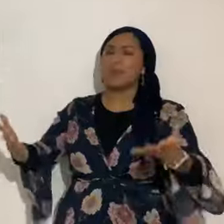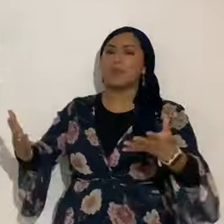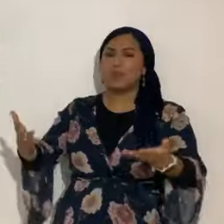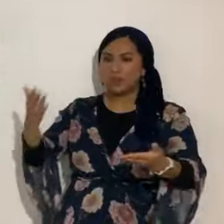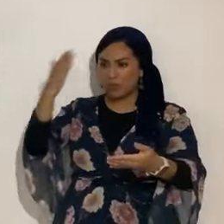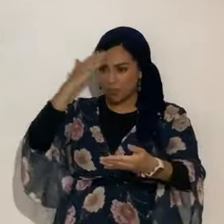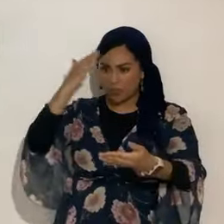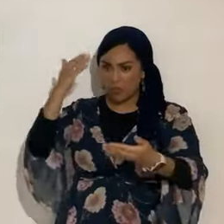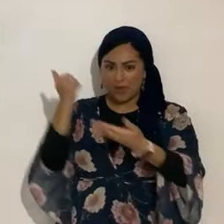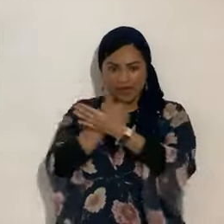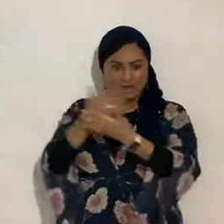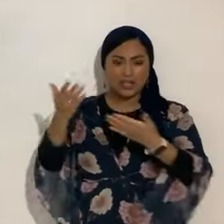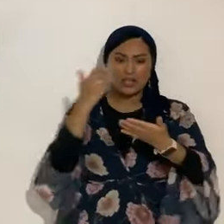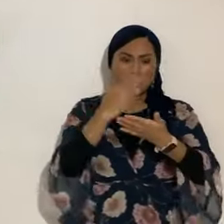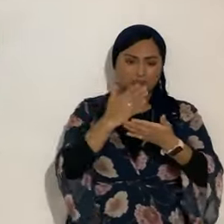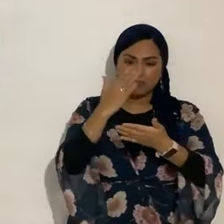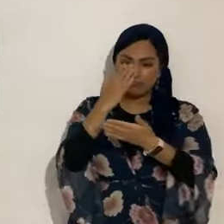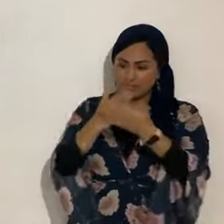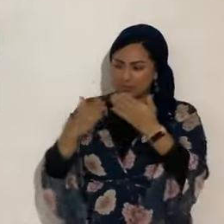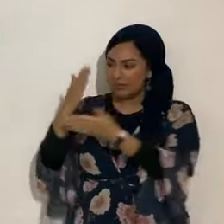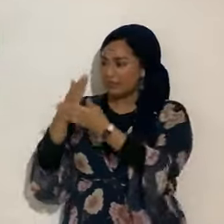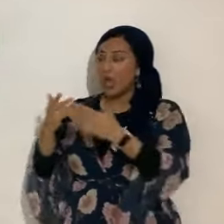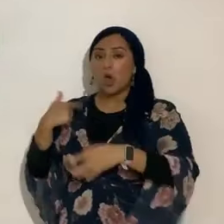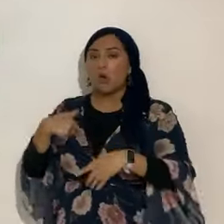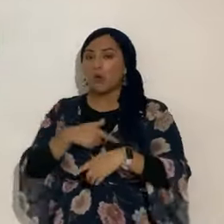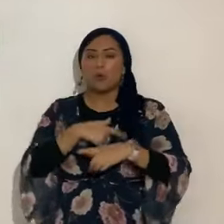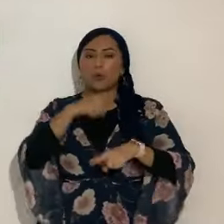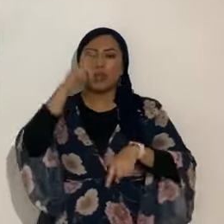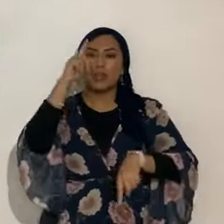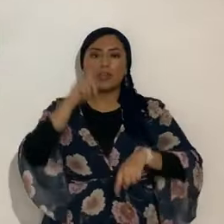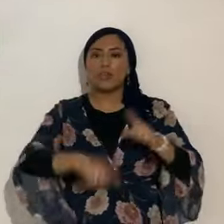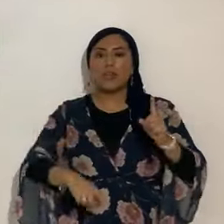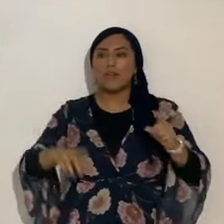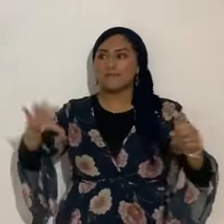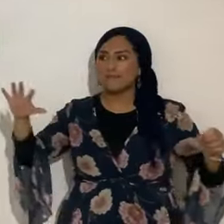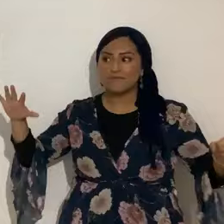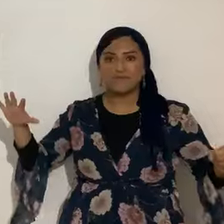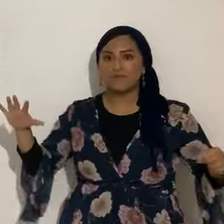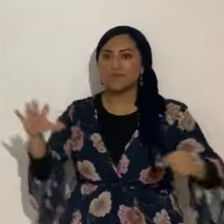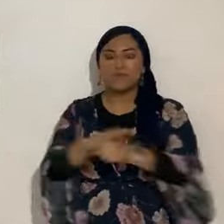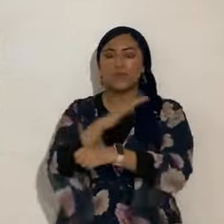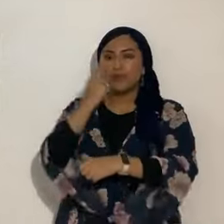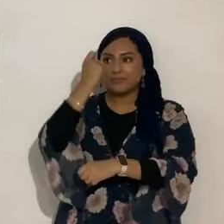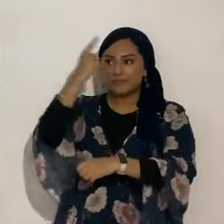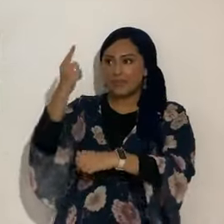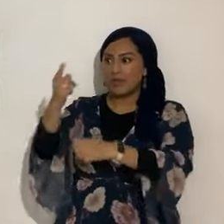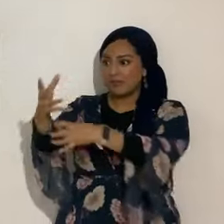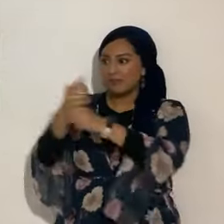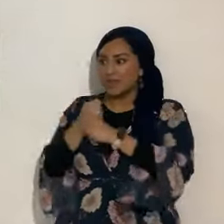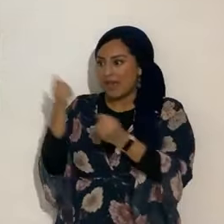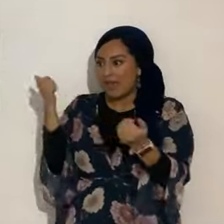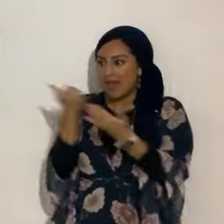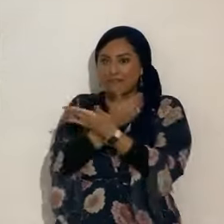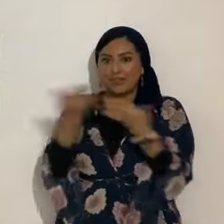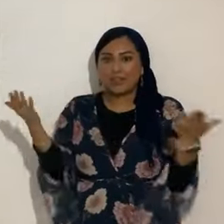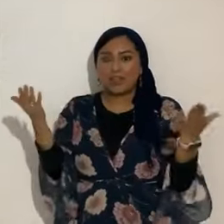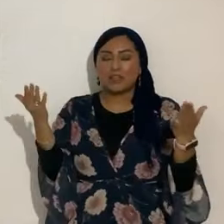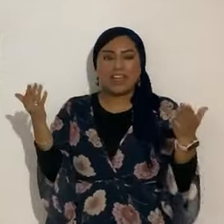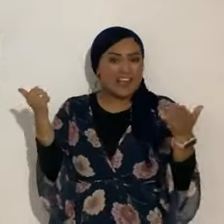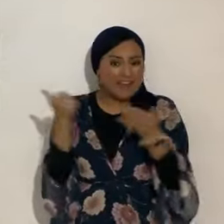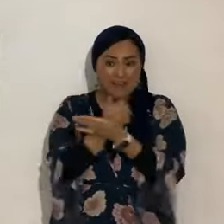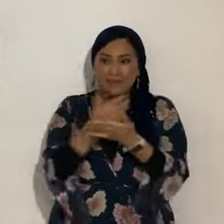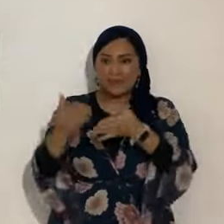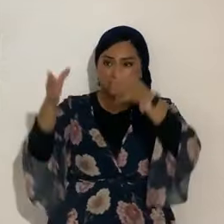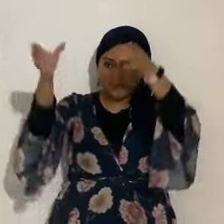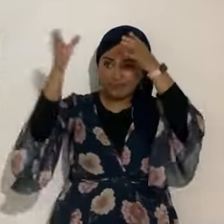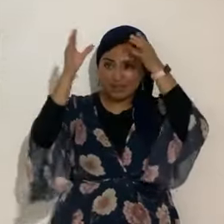cosas, algo, etcétera, etcétera, nunca podemos entender todo, un conocimiento total, pleno de todo, menos del Todopoderoso,